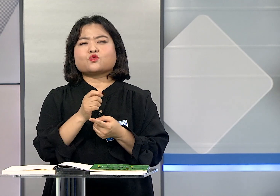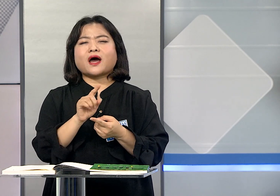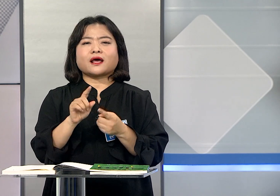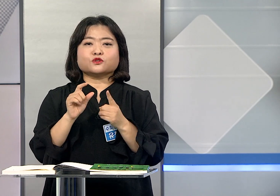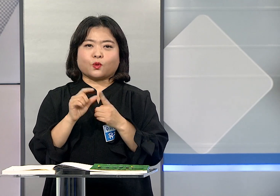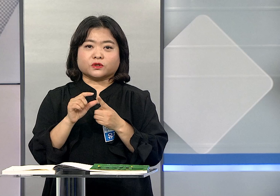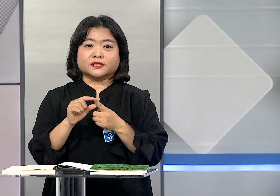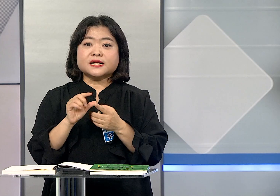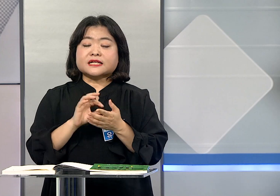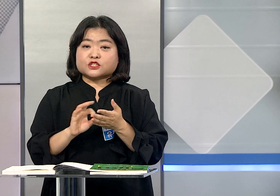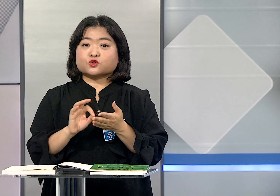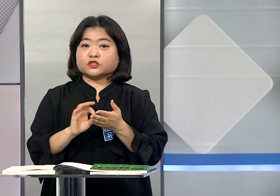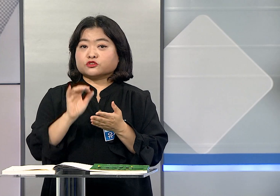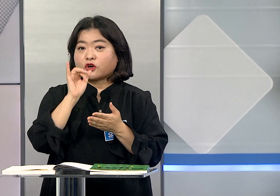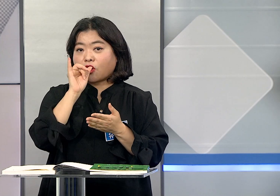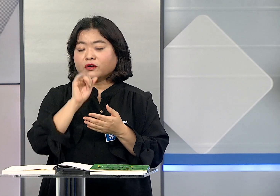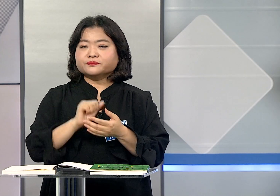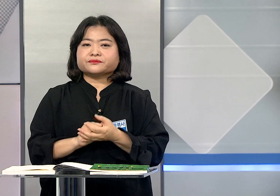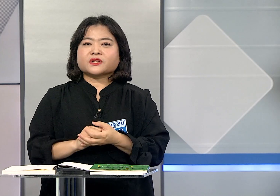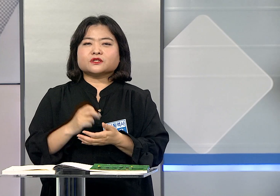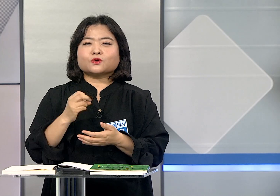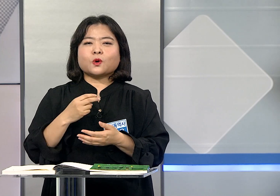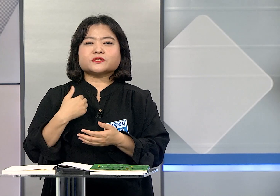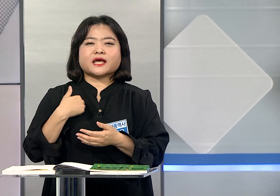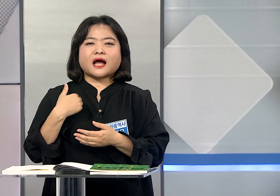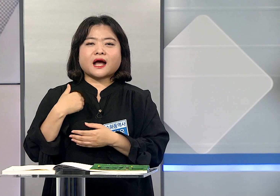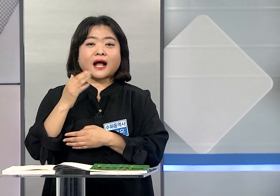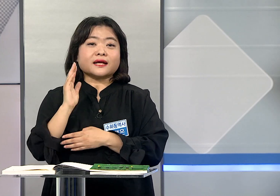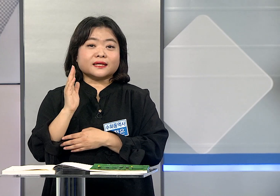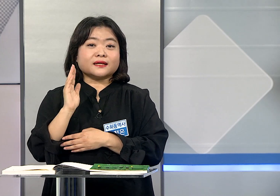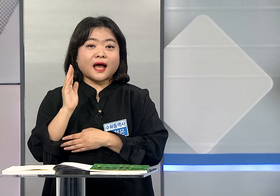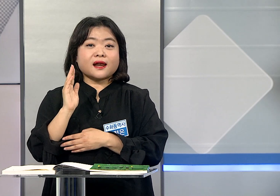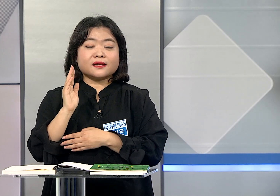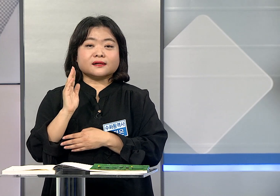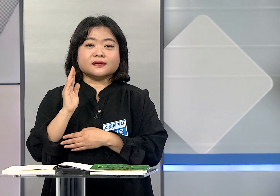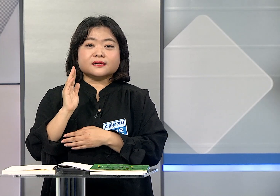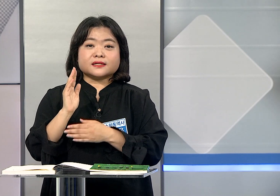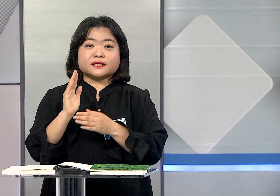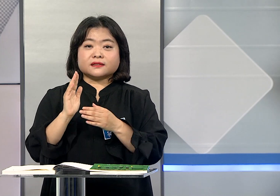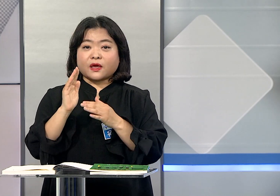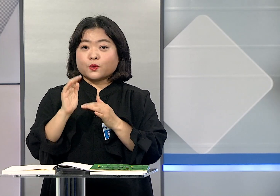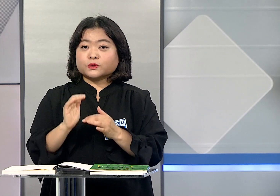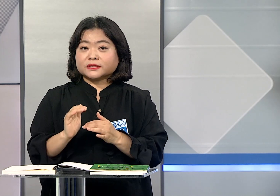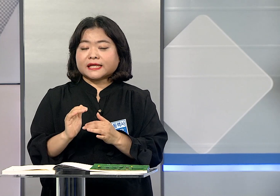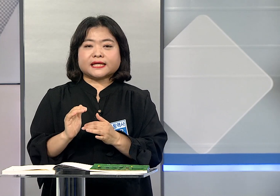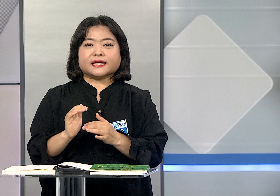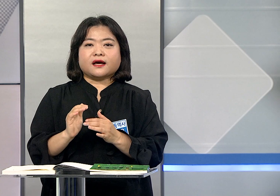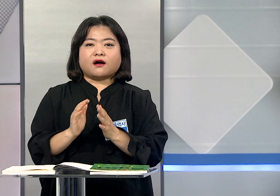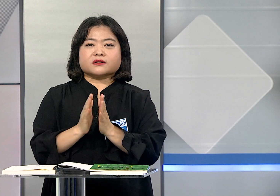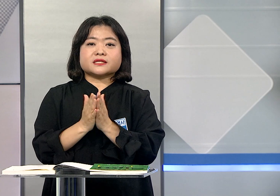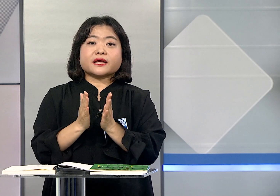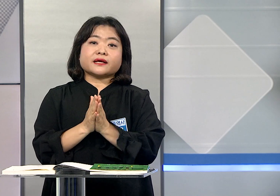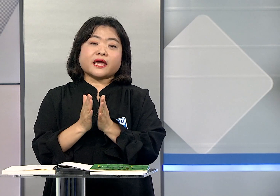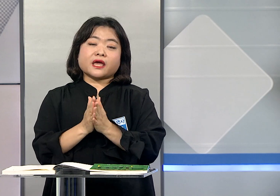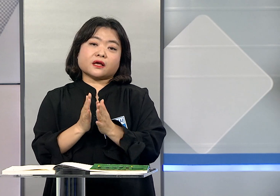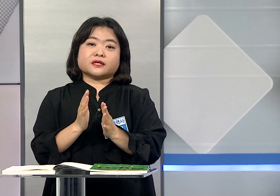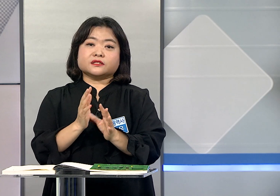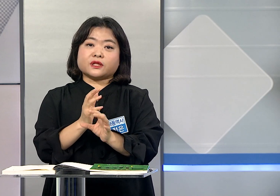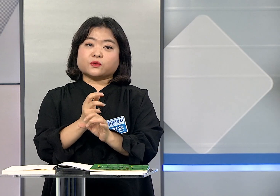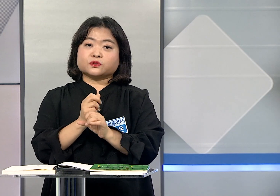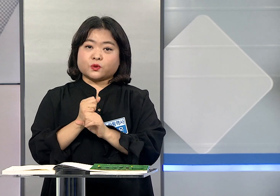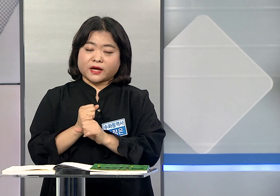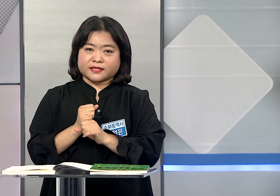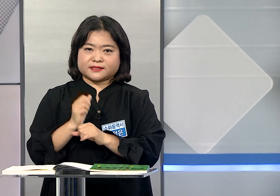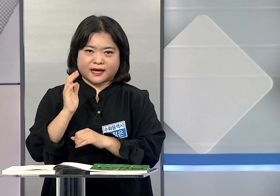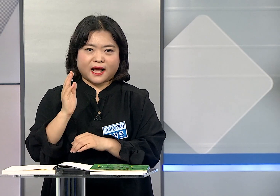아직도 수화라는 용어를 쓰고 있고요. 그리고 제가 강의할 이 내용의 책에